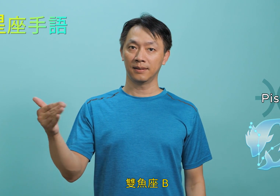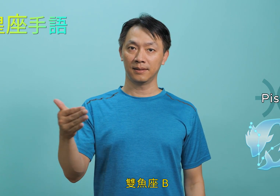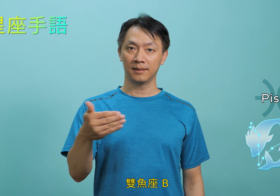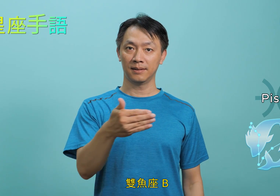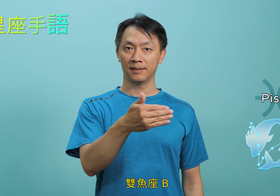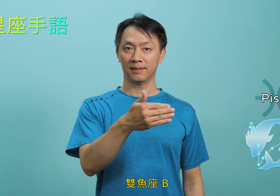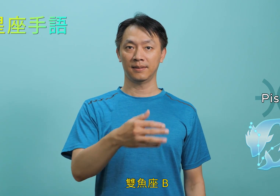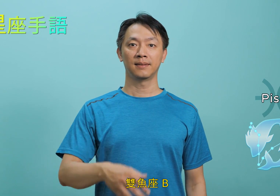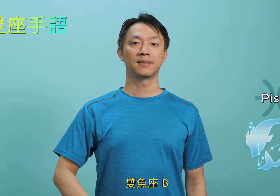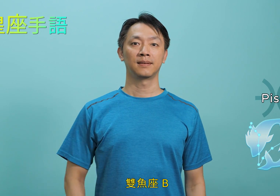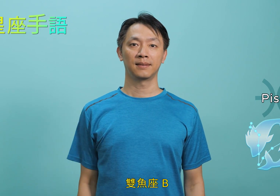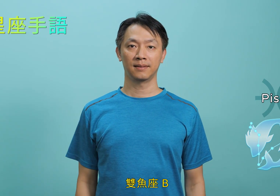双鱼座 B，